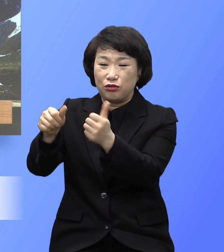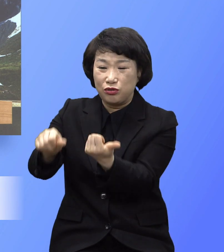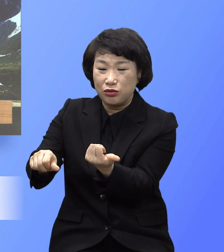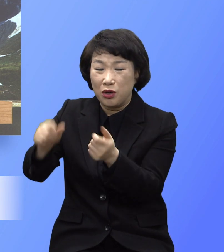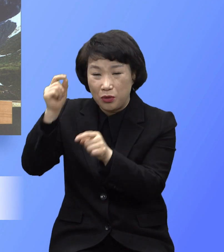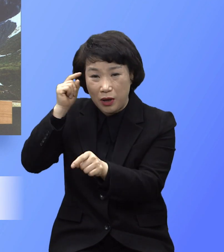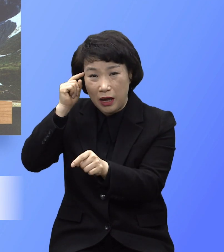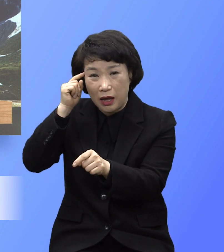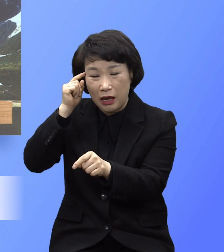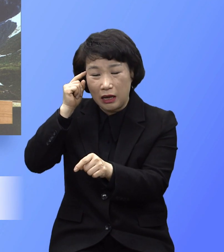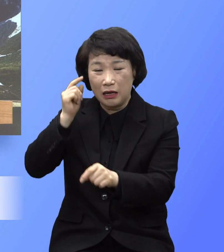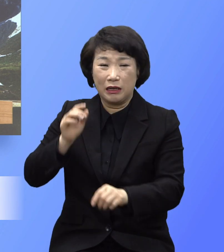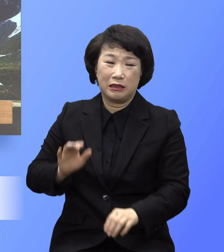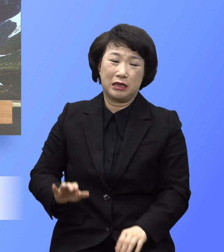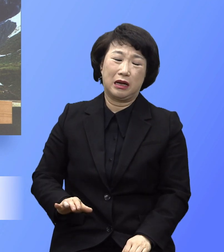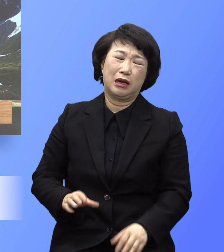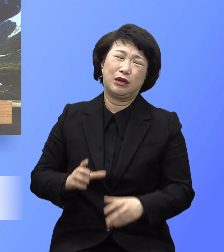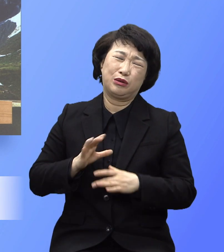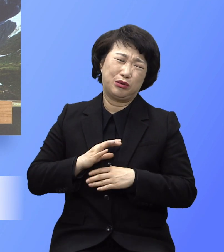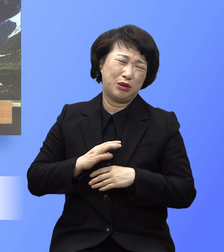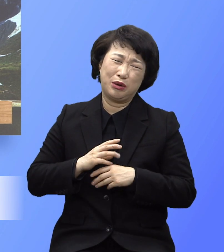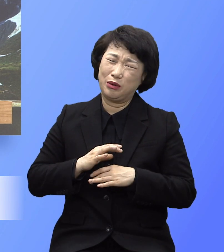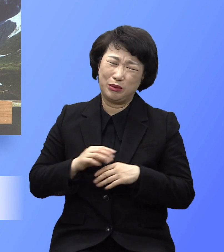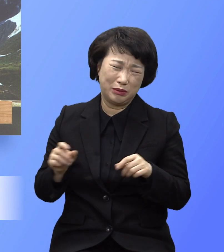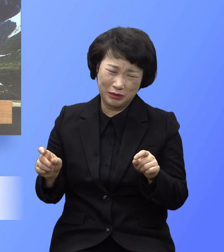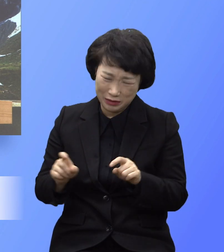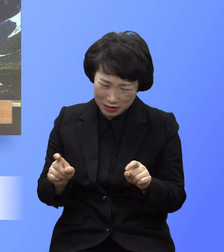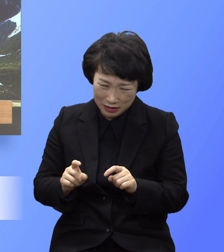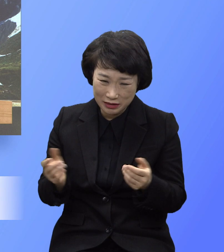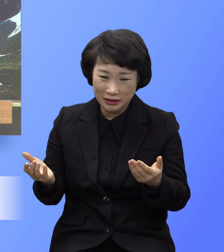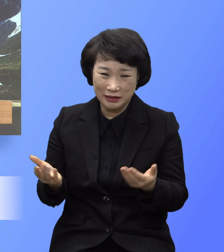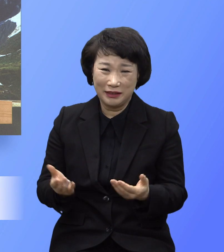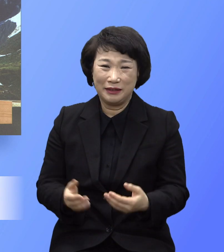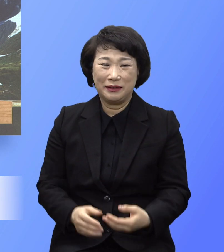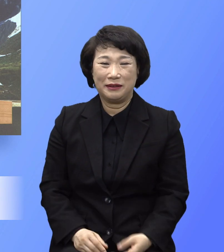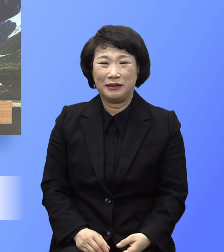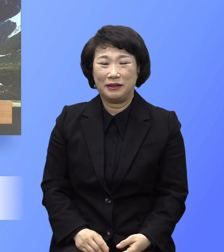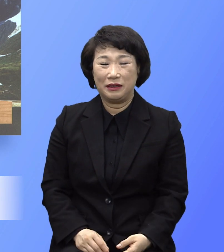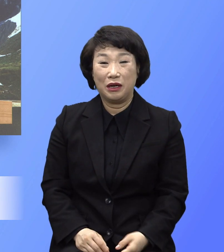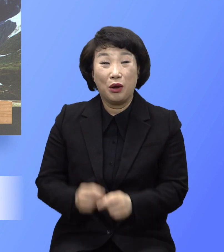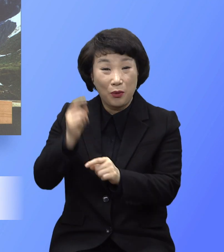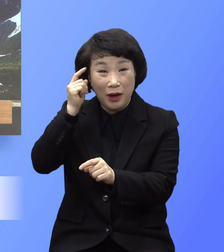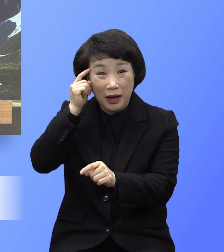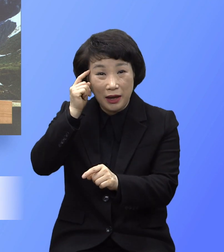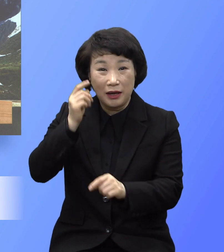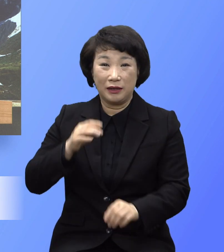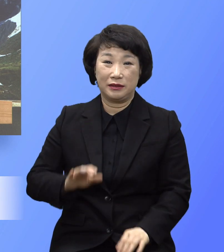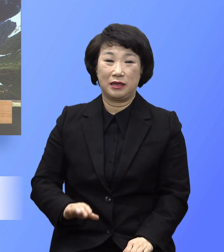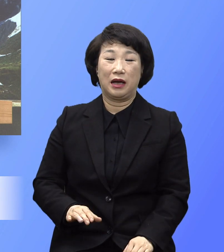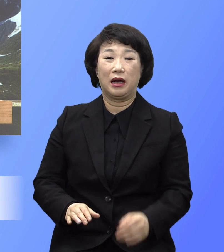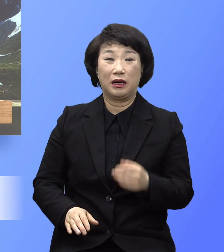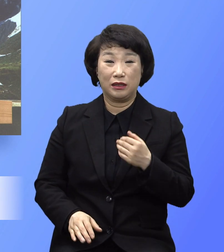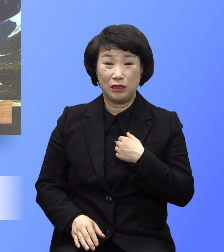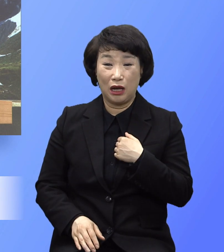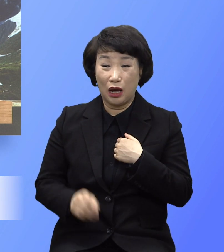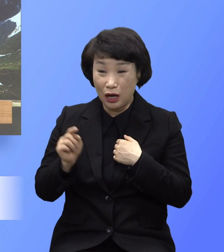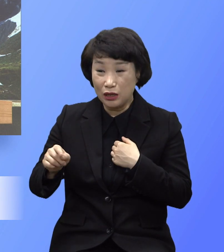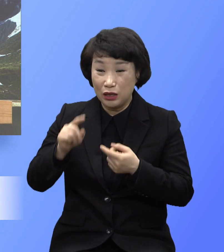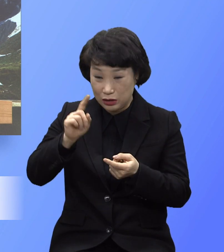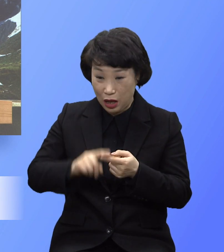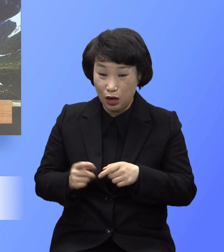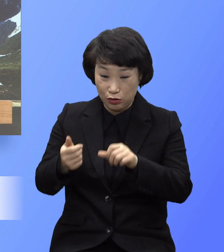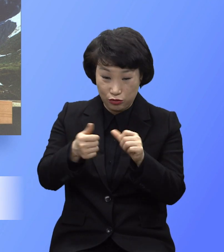죽으심은 참으로 두렵고 떨리는 일입니다. 무엇 때문이나 내가